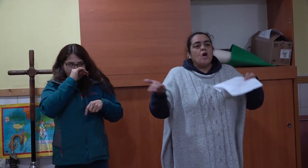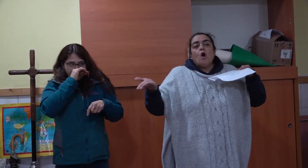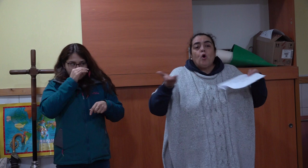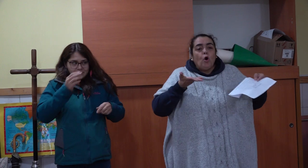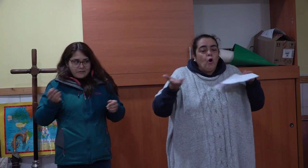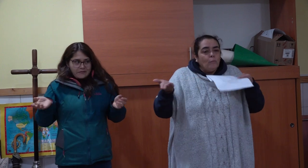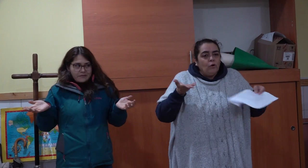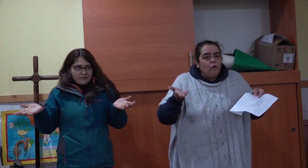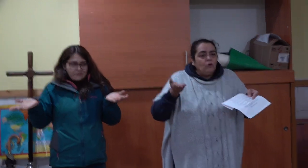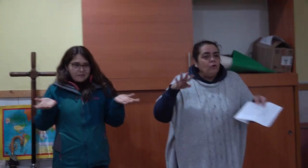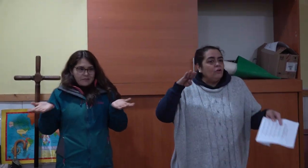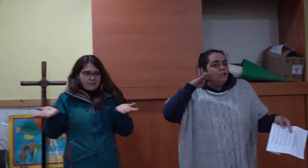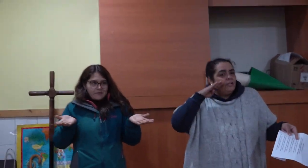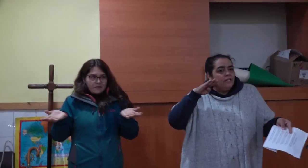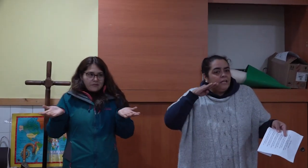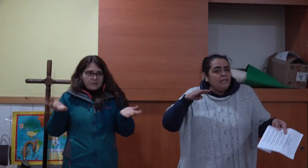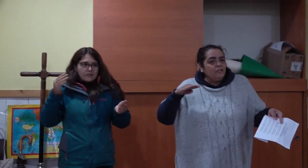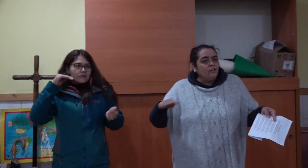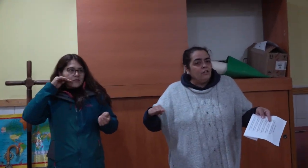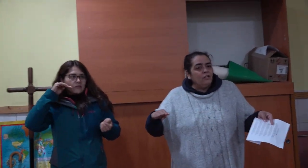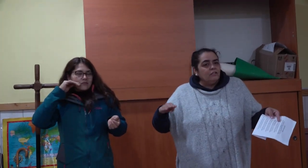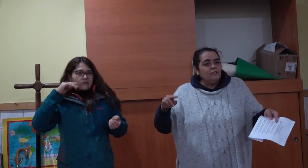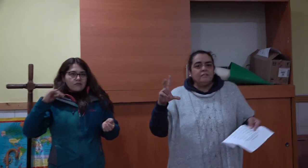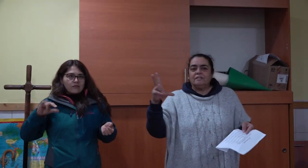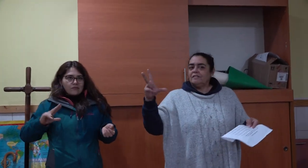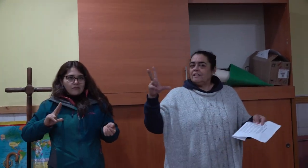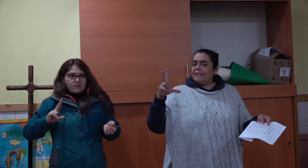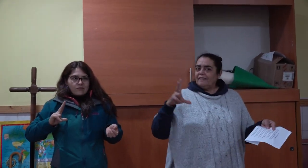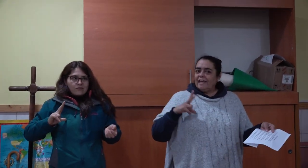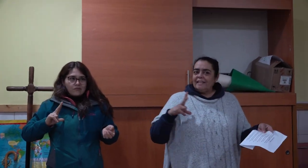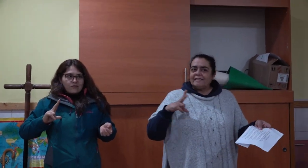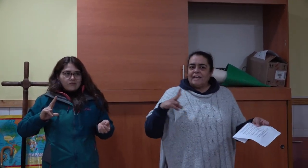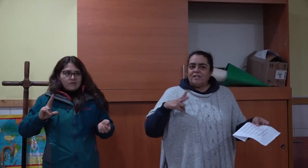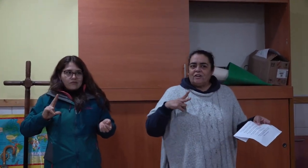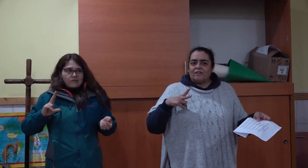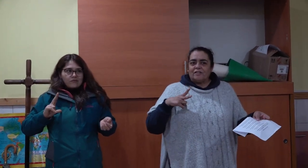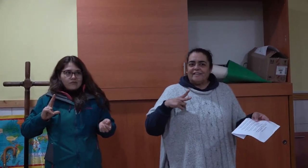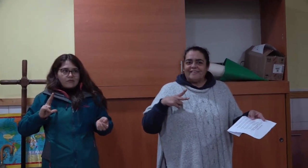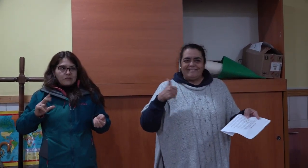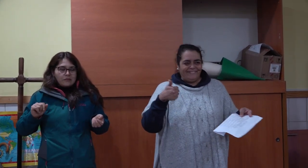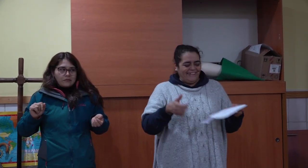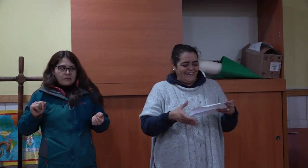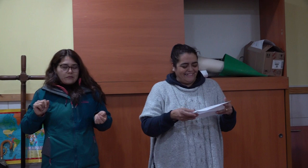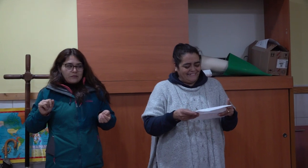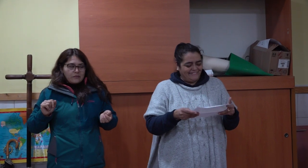los canguros, como niño del Señor.